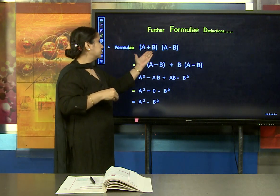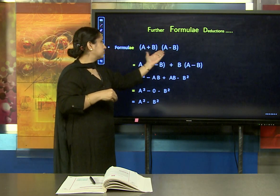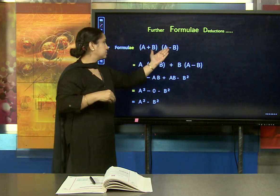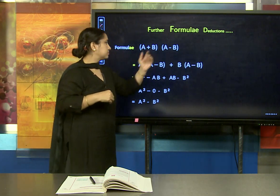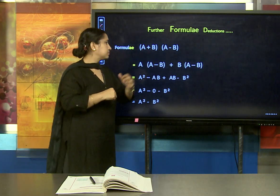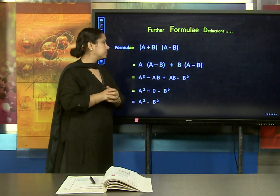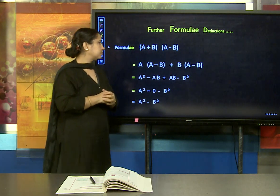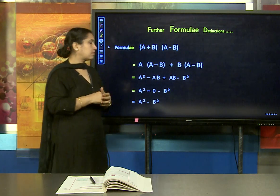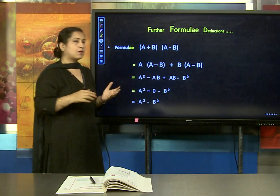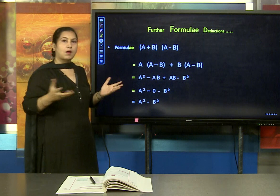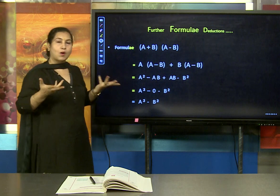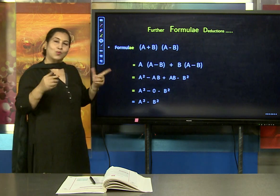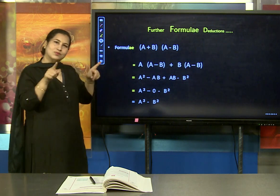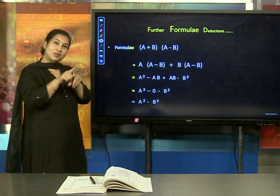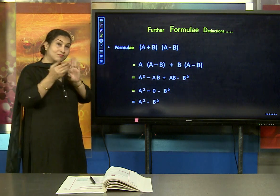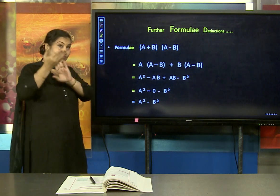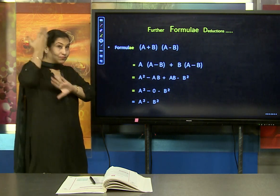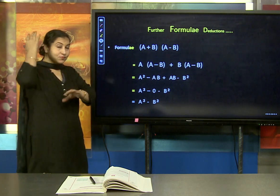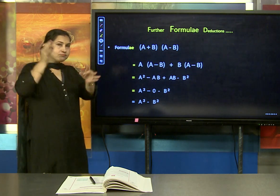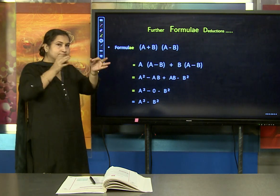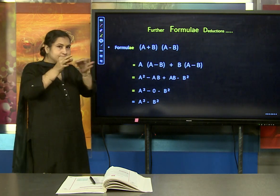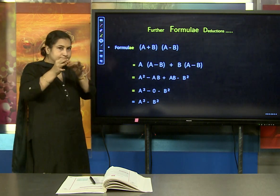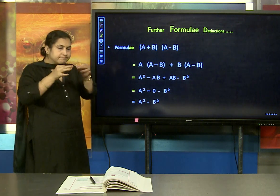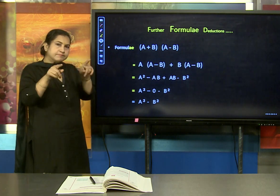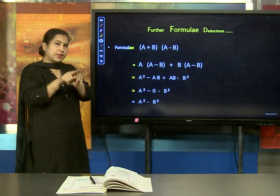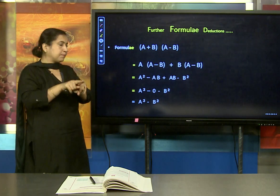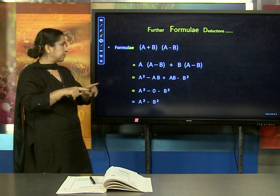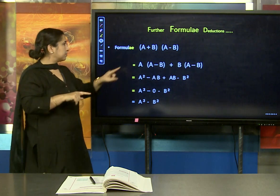एक और फार्मूला जिसमें जमा और घटा दोनों हैं उन्हें अब करेंगे।